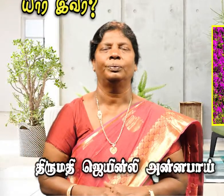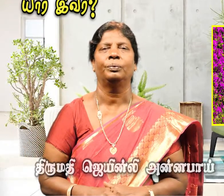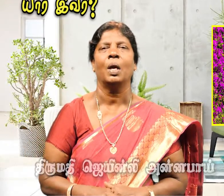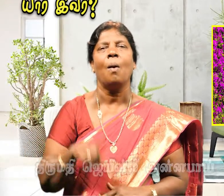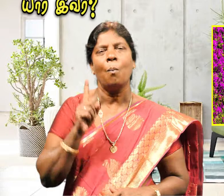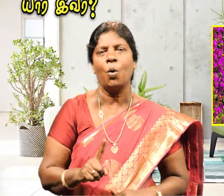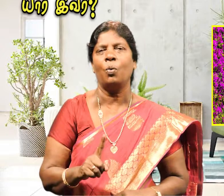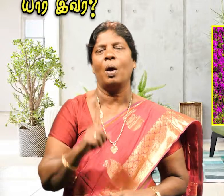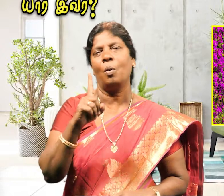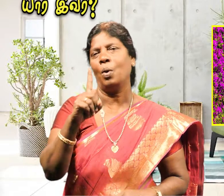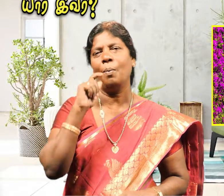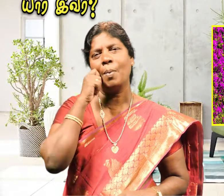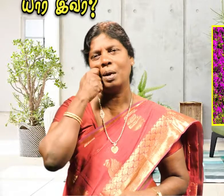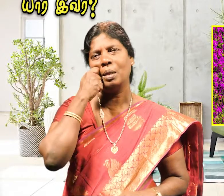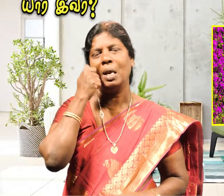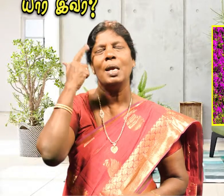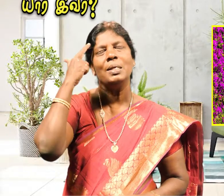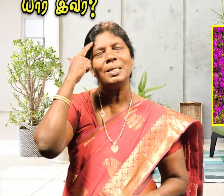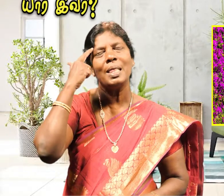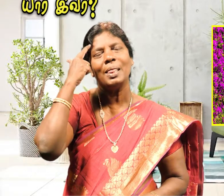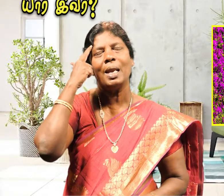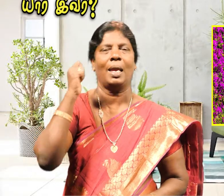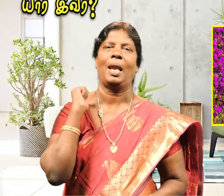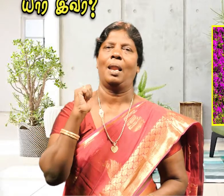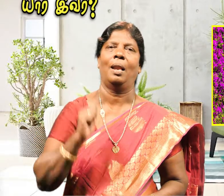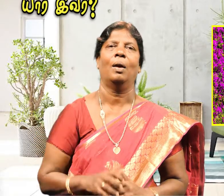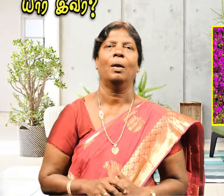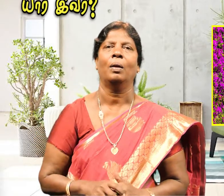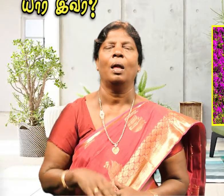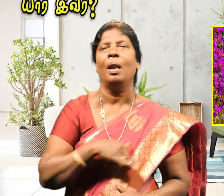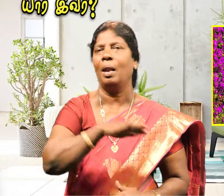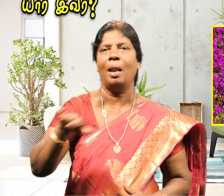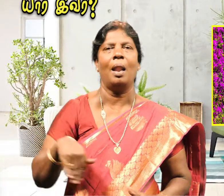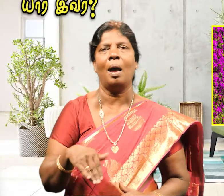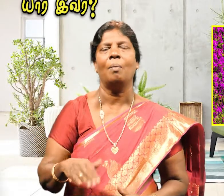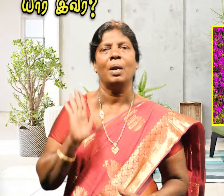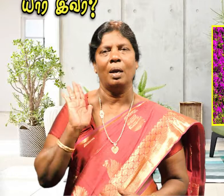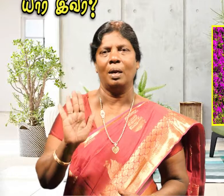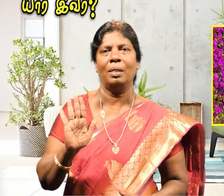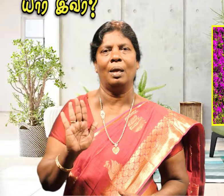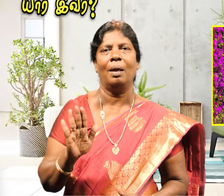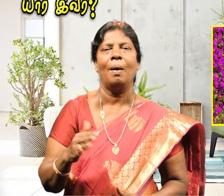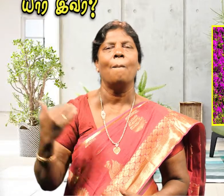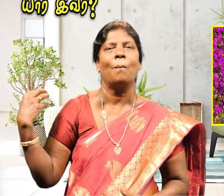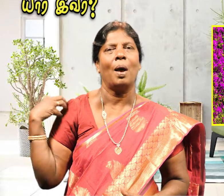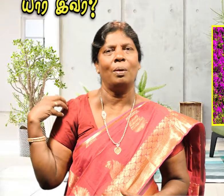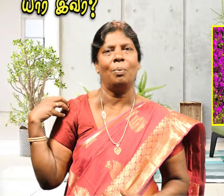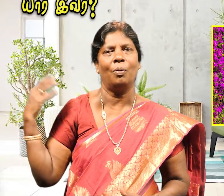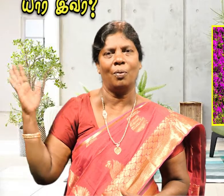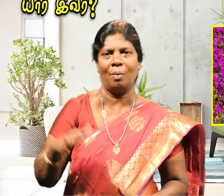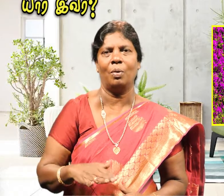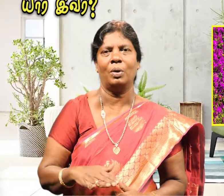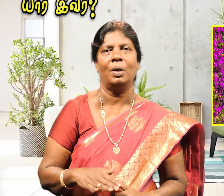ஏற்படுத்துகிறது. பொதுவாக மனிதனுடைய சித்தனை என்னவென்றால், நாம் இந்த பாதிப்புகள்